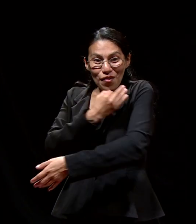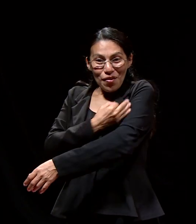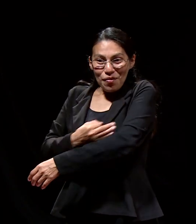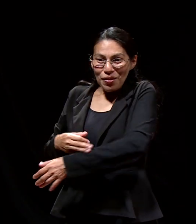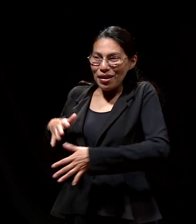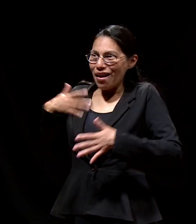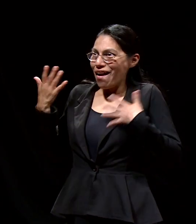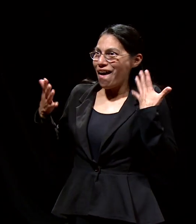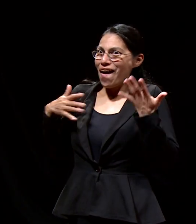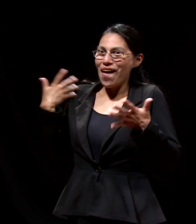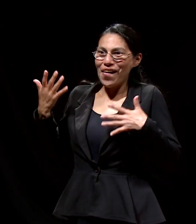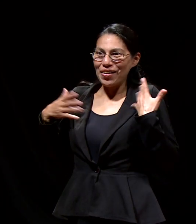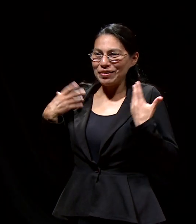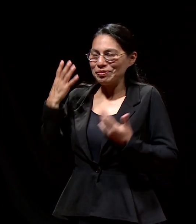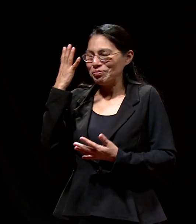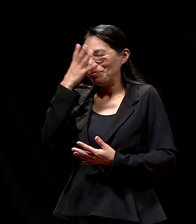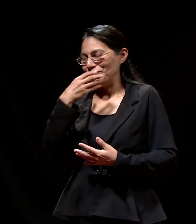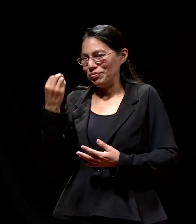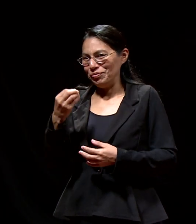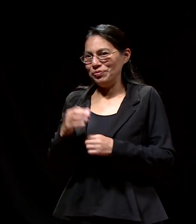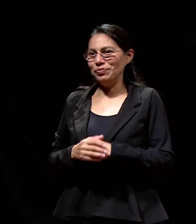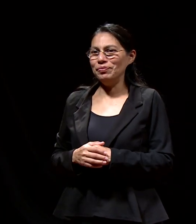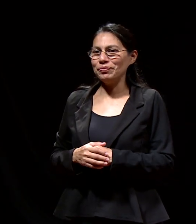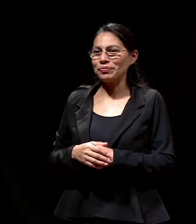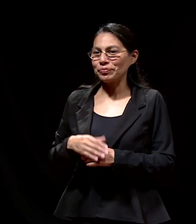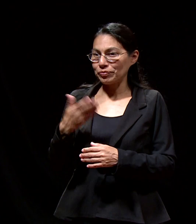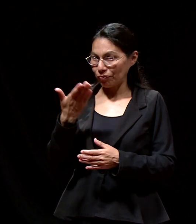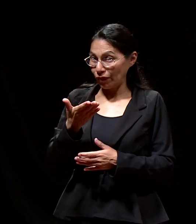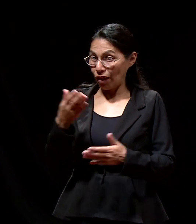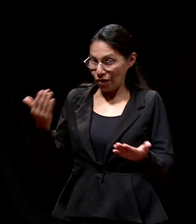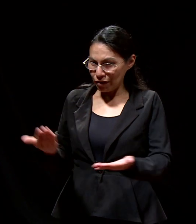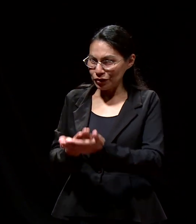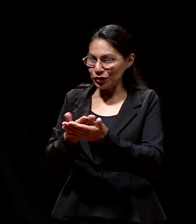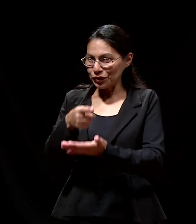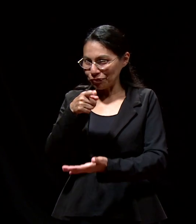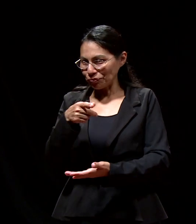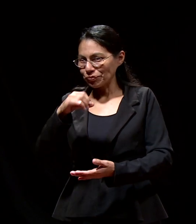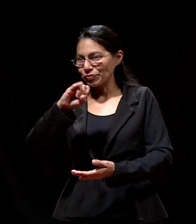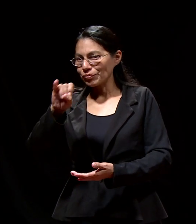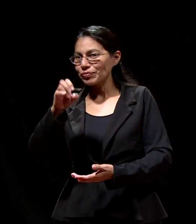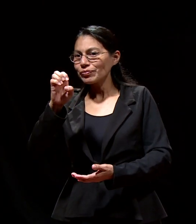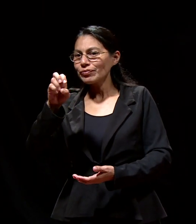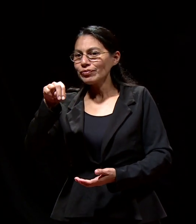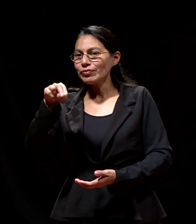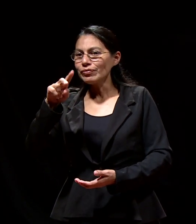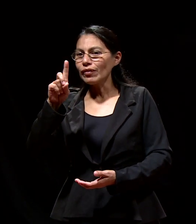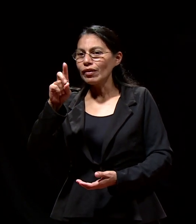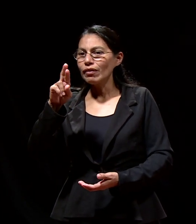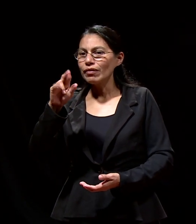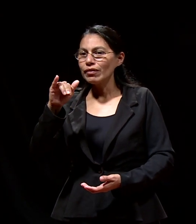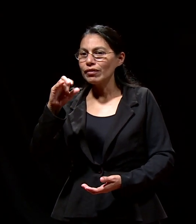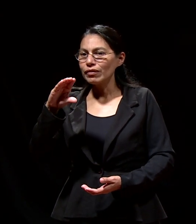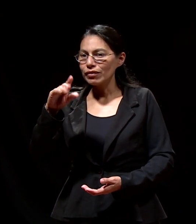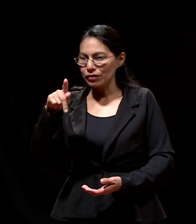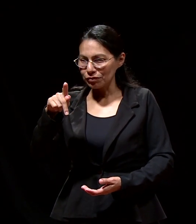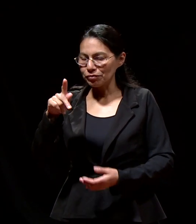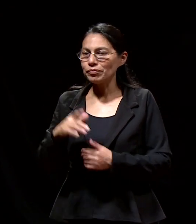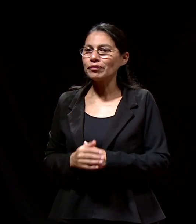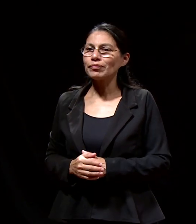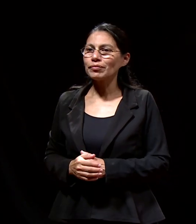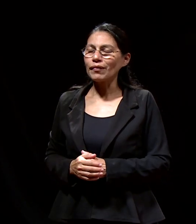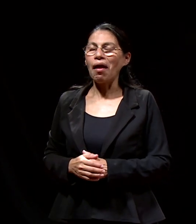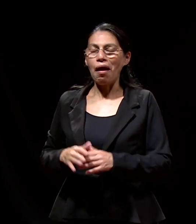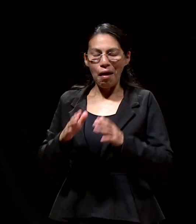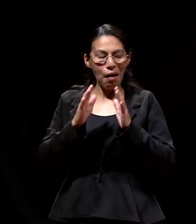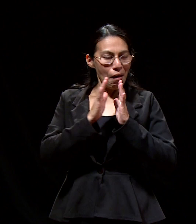pues nació y él es Henrik sí entonces